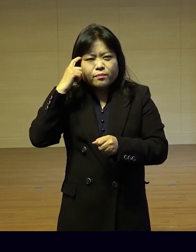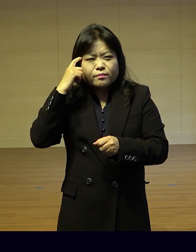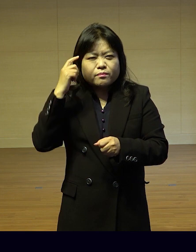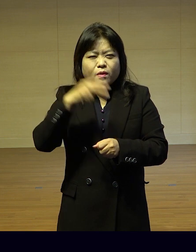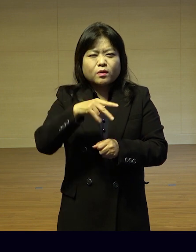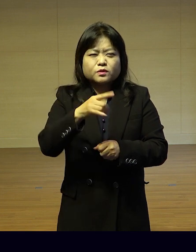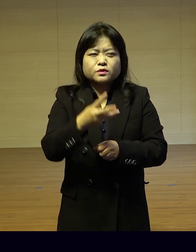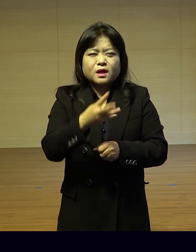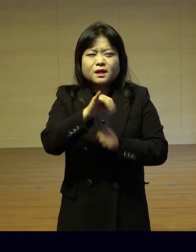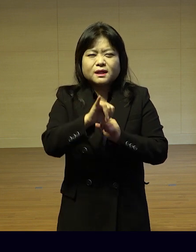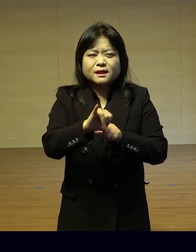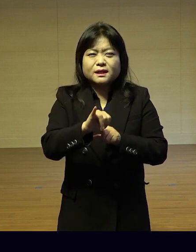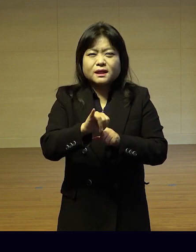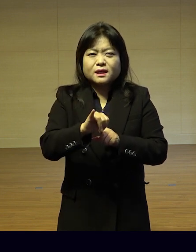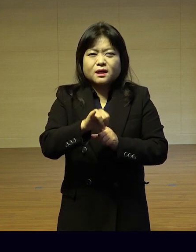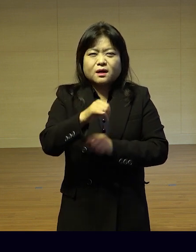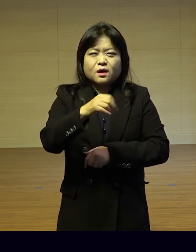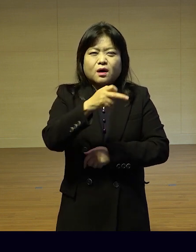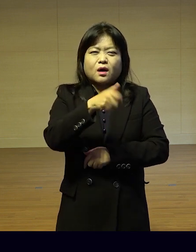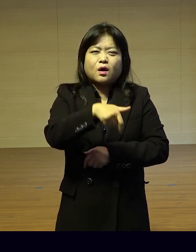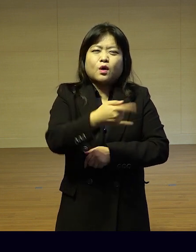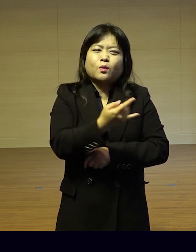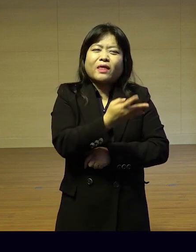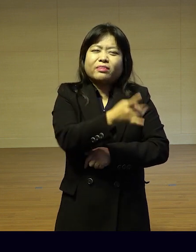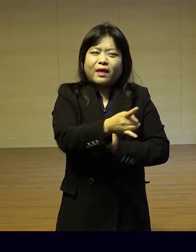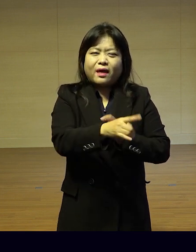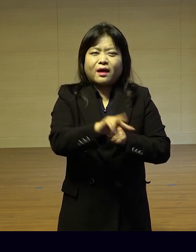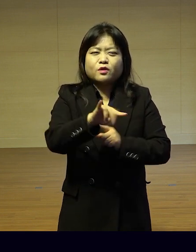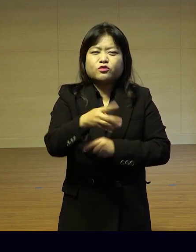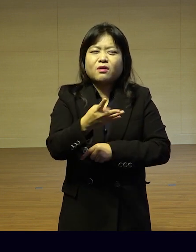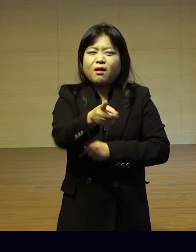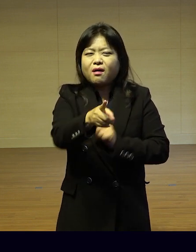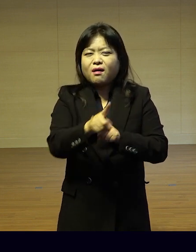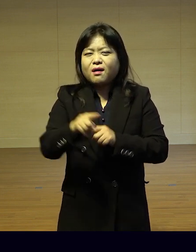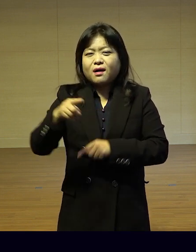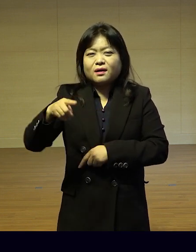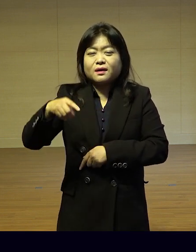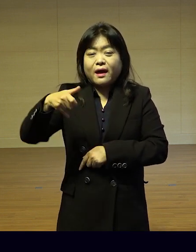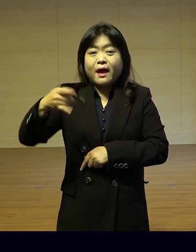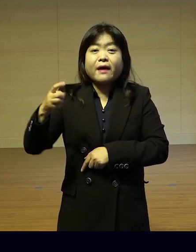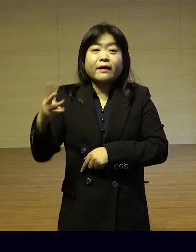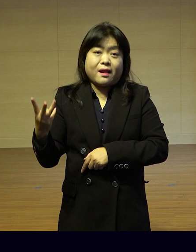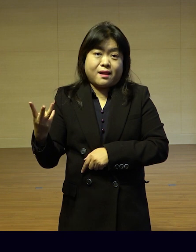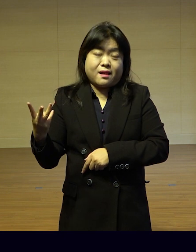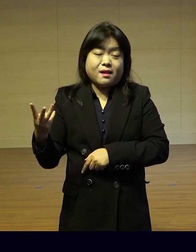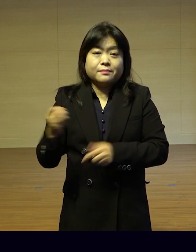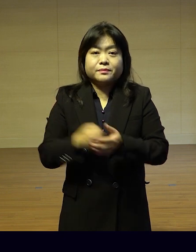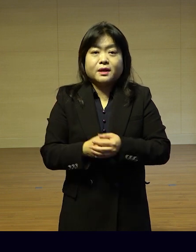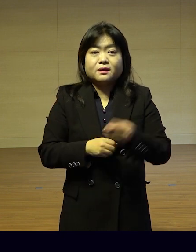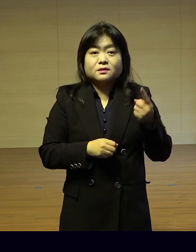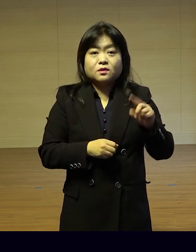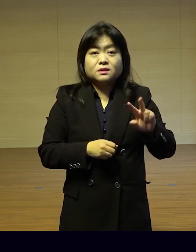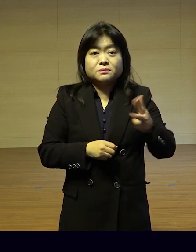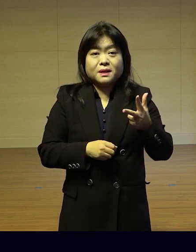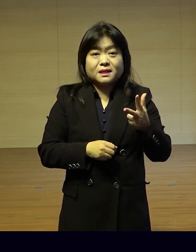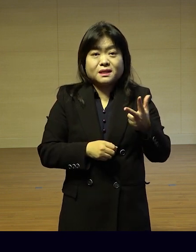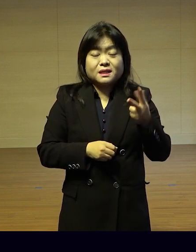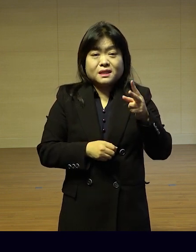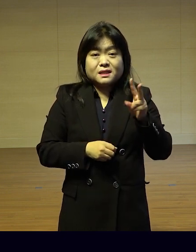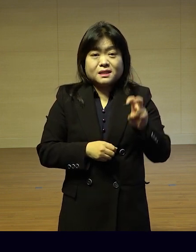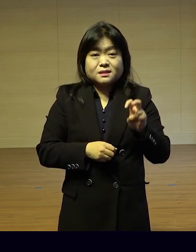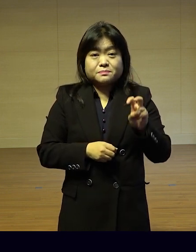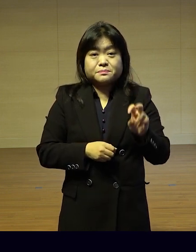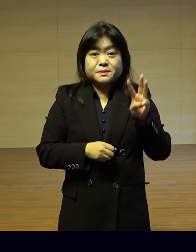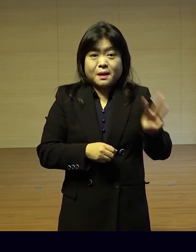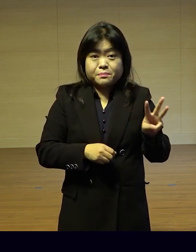쉘링, 헤겔 이렇게 이어지는데요. 칸트는 1724년에 태어났고 쉘링이